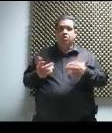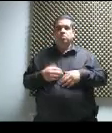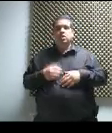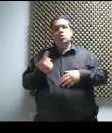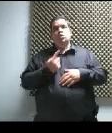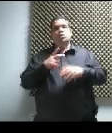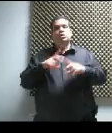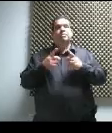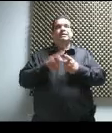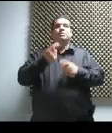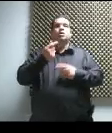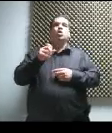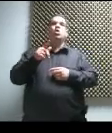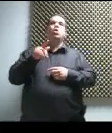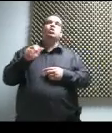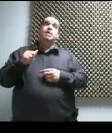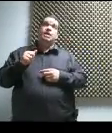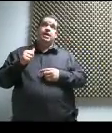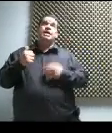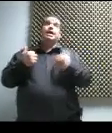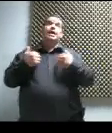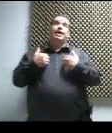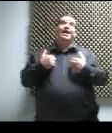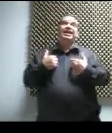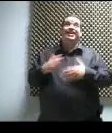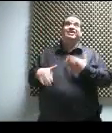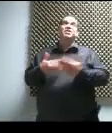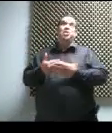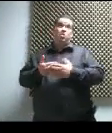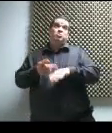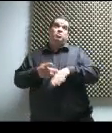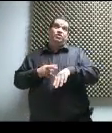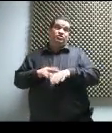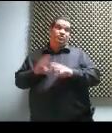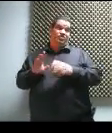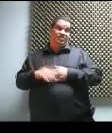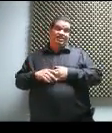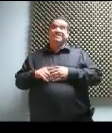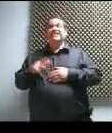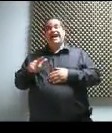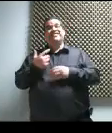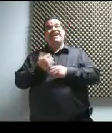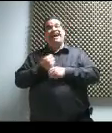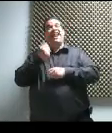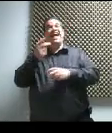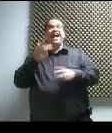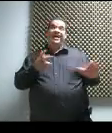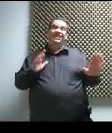Departamento de Geología que existe en todo Puerto Rico. Eso es buena idea. Ahí van ganando. Ahí van ganando.